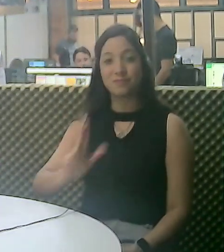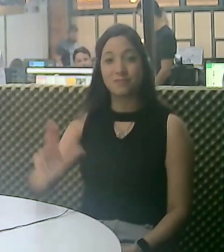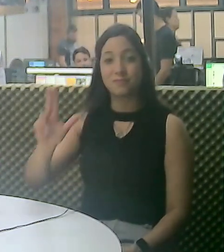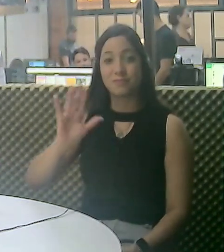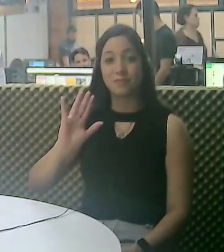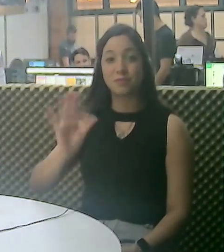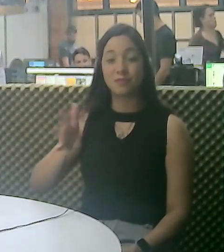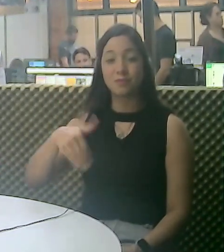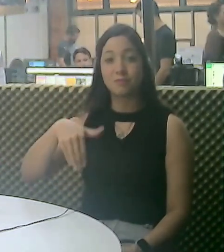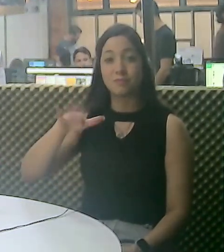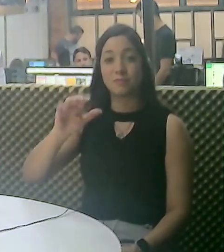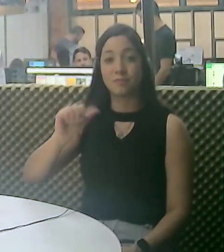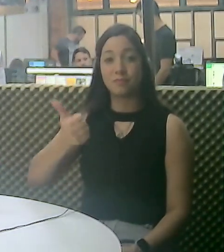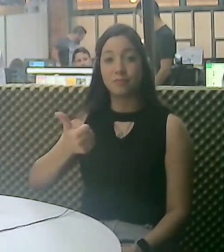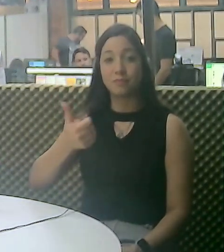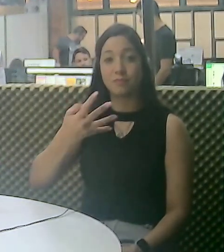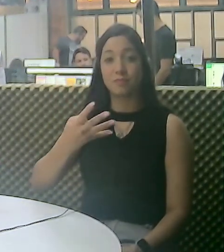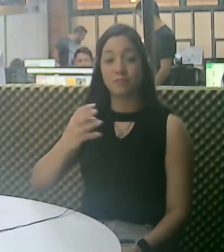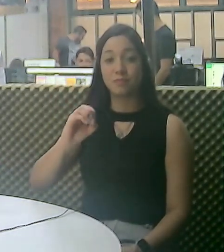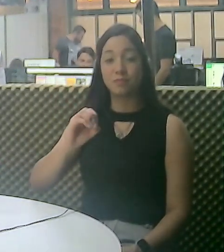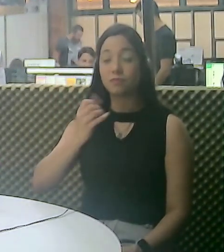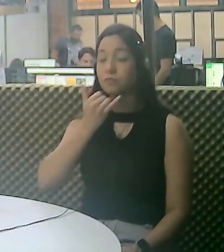de